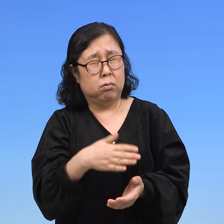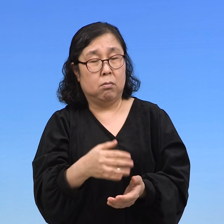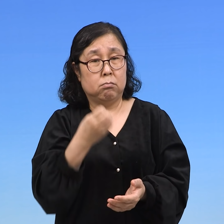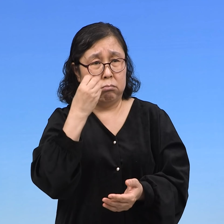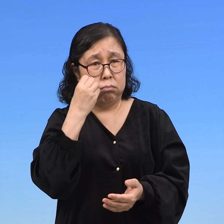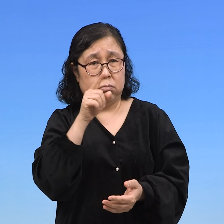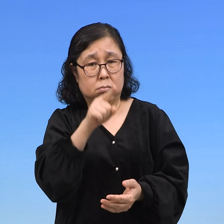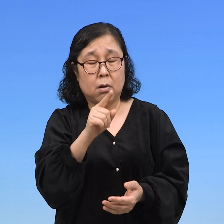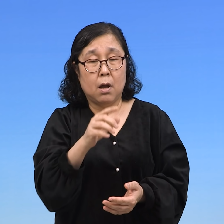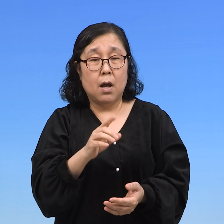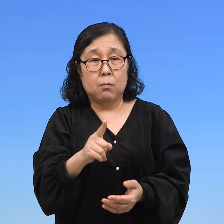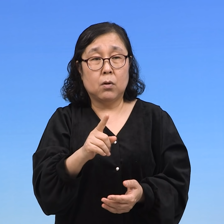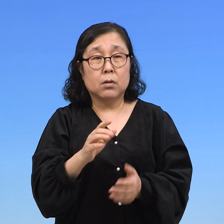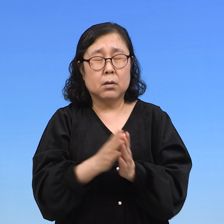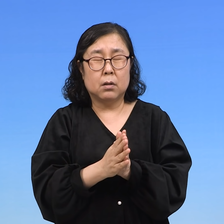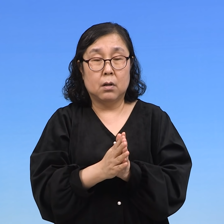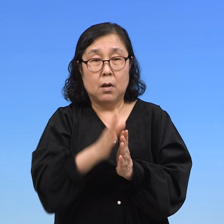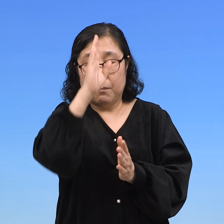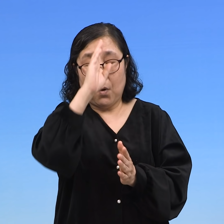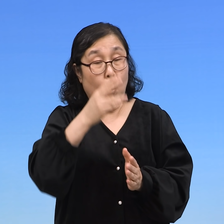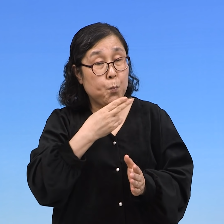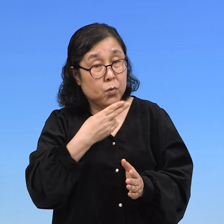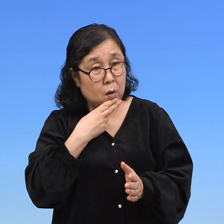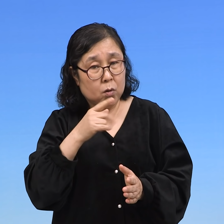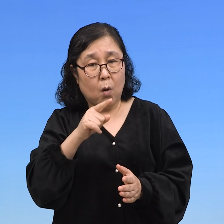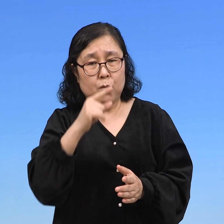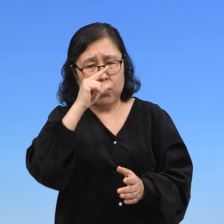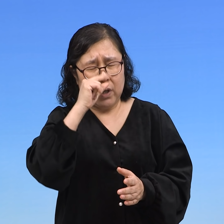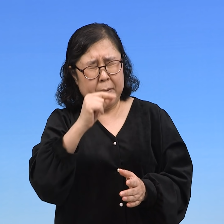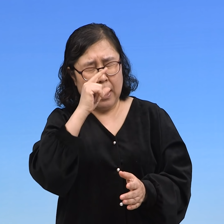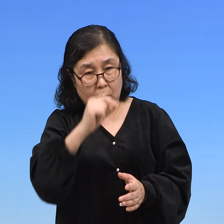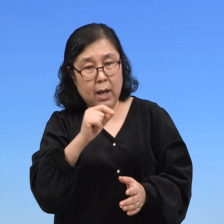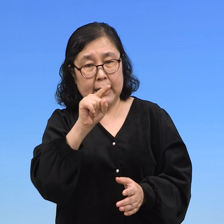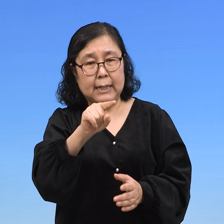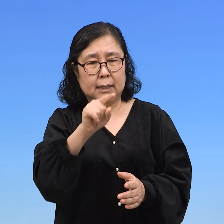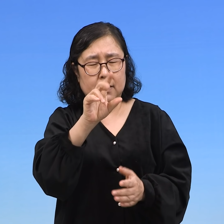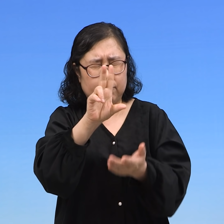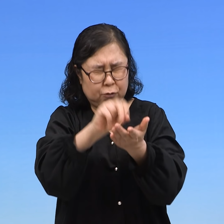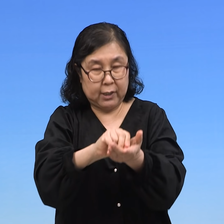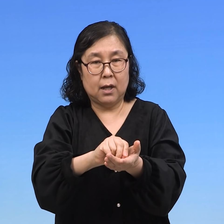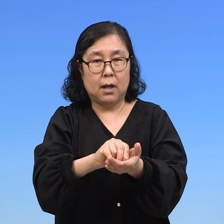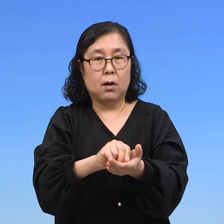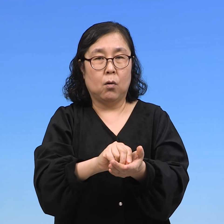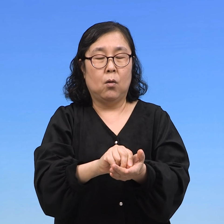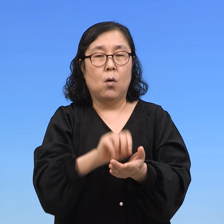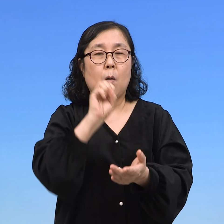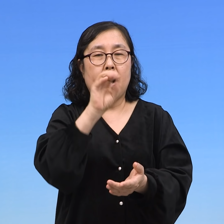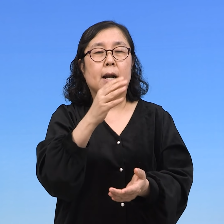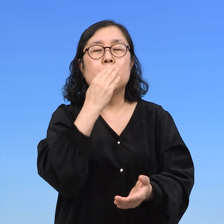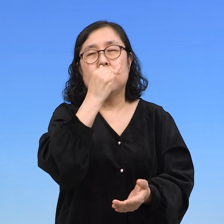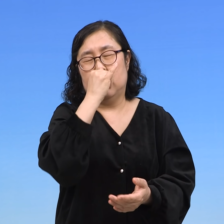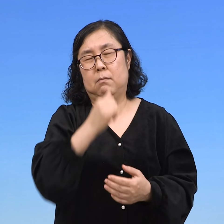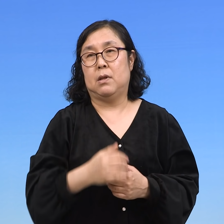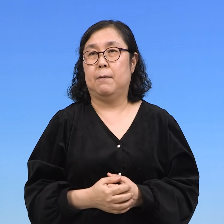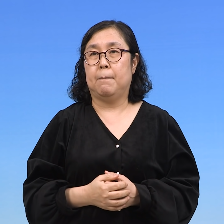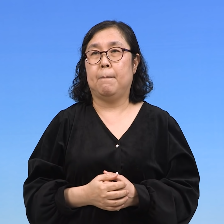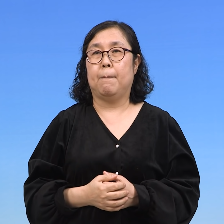없는데 당신은 정상인데 너무 예민한 거 아닙니까? 문제 없습니다 이래버리기가 쉽다는 거예요